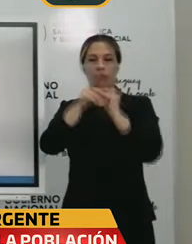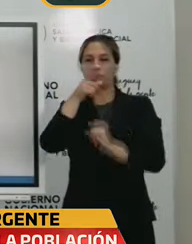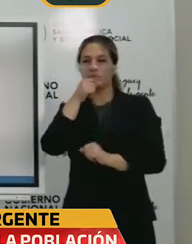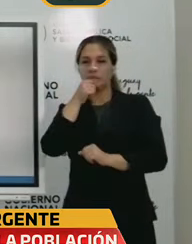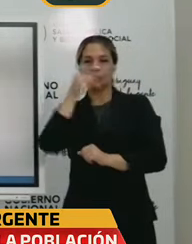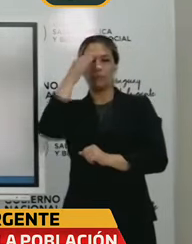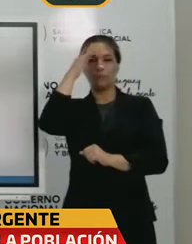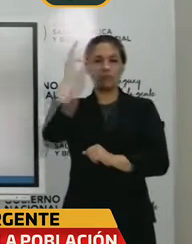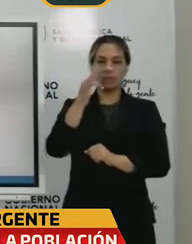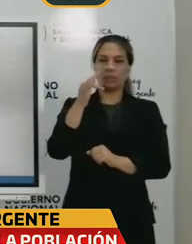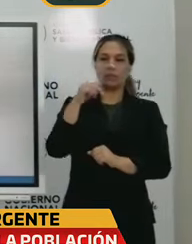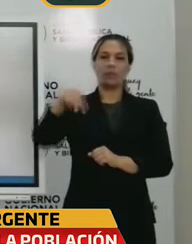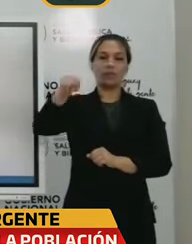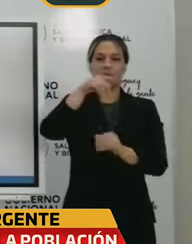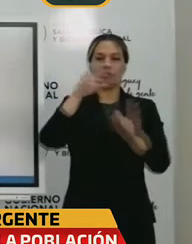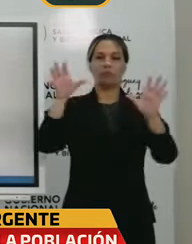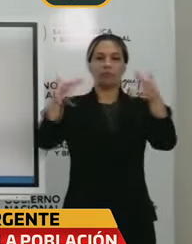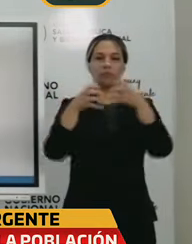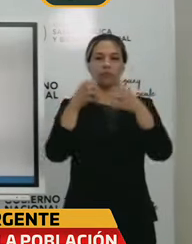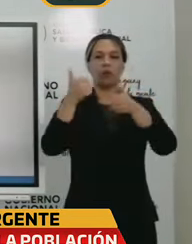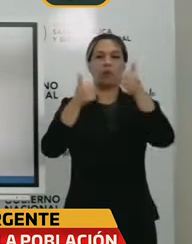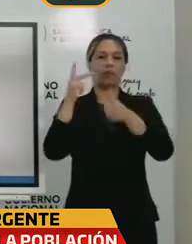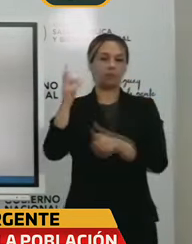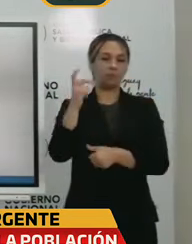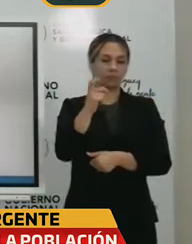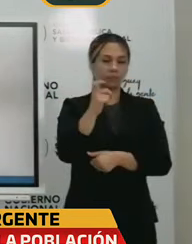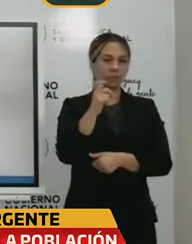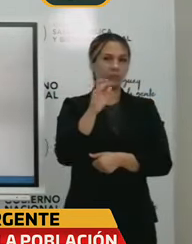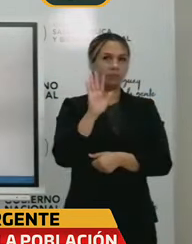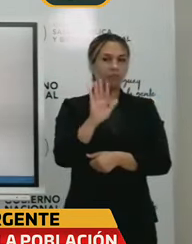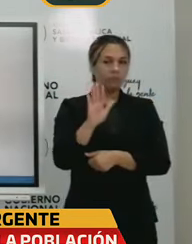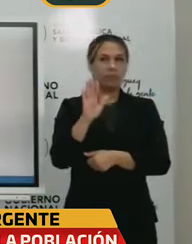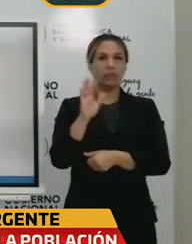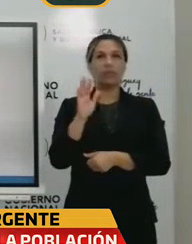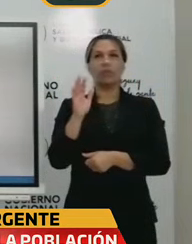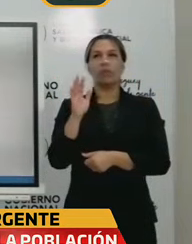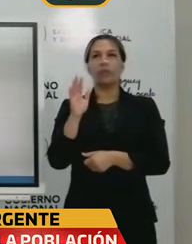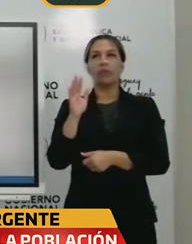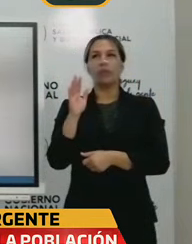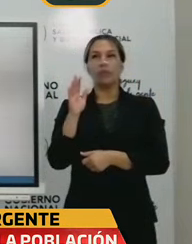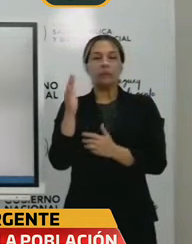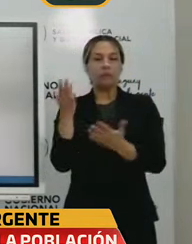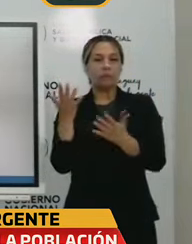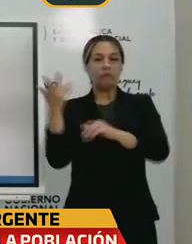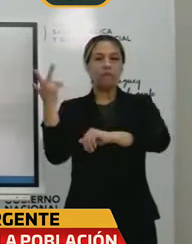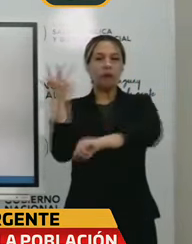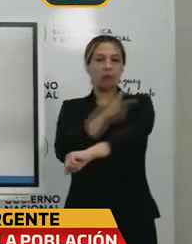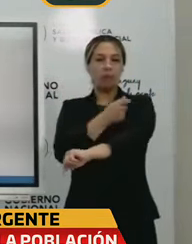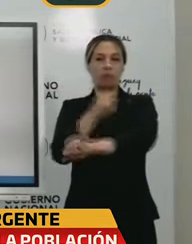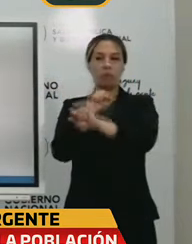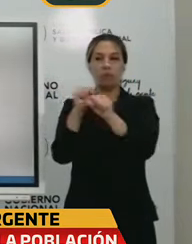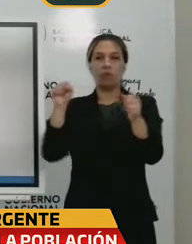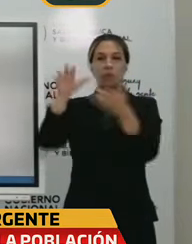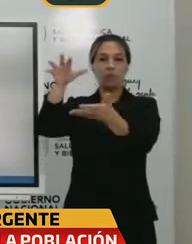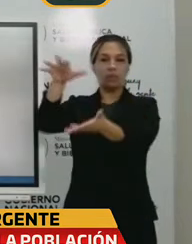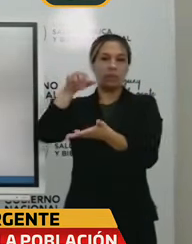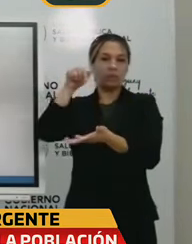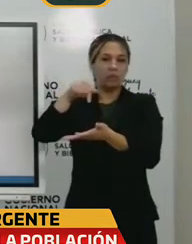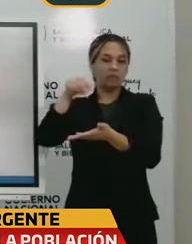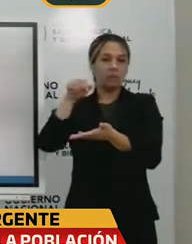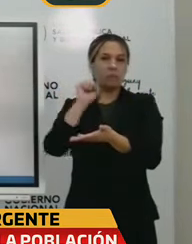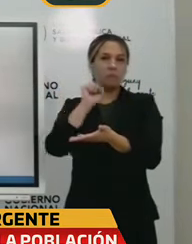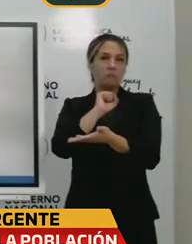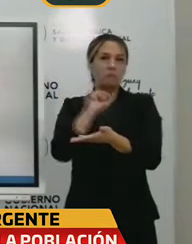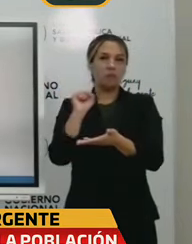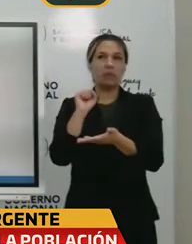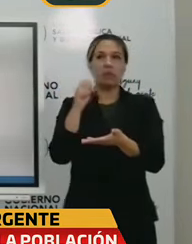de estas poblaciones, ¿verdad? Pero si la vacuna que podamos adquirir es una vacuna que se puede tener